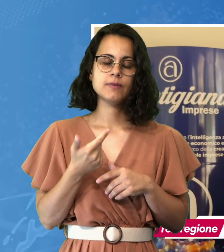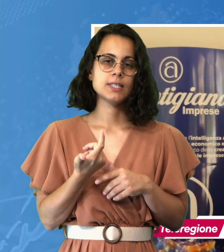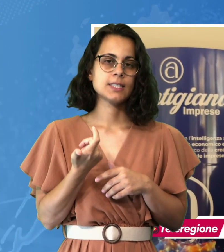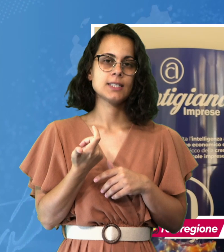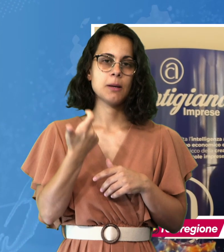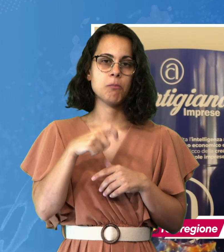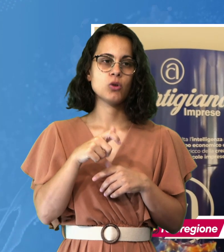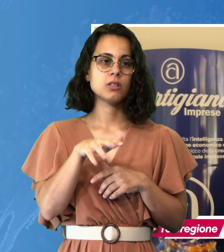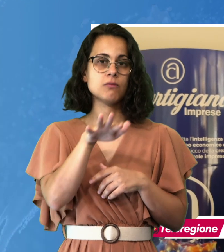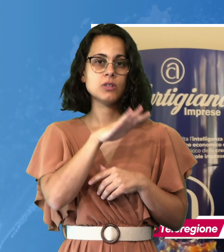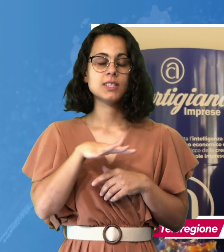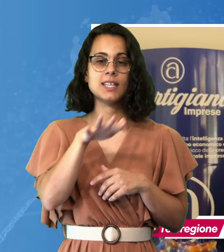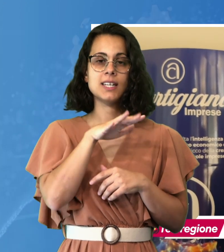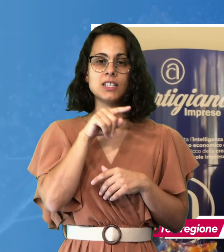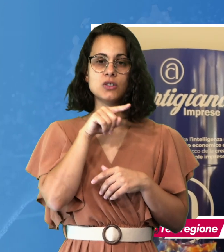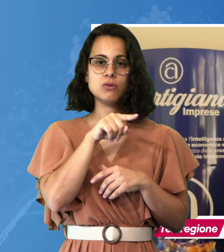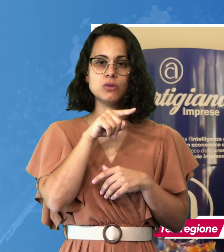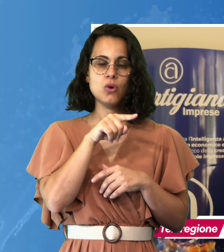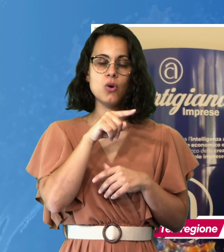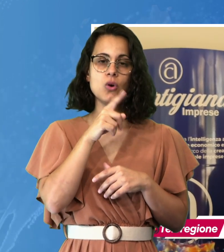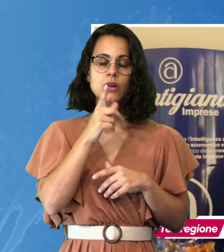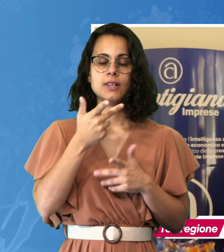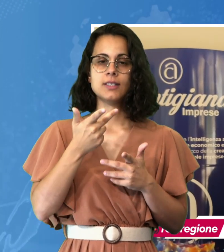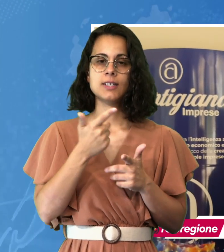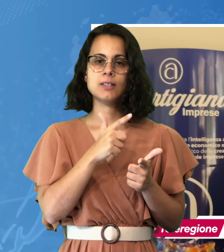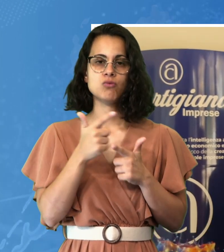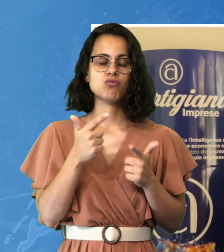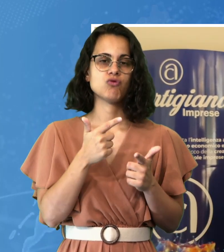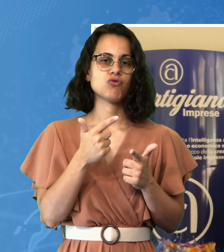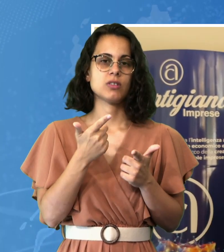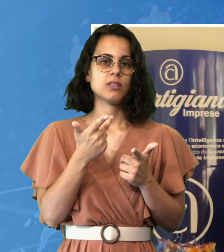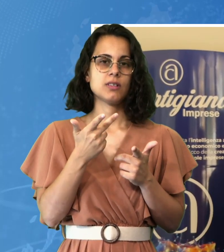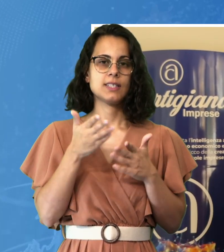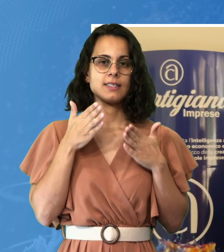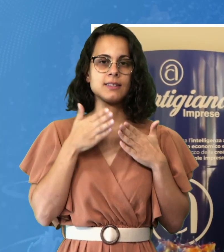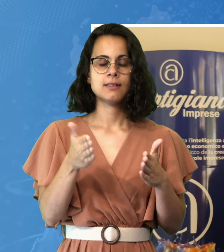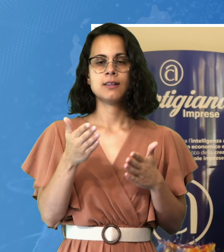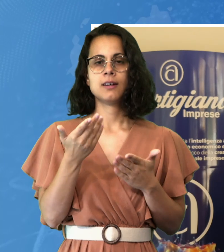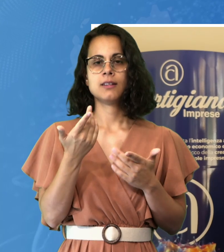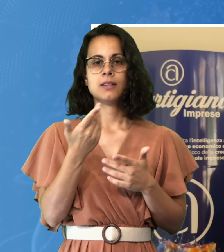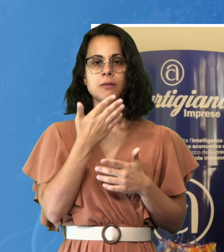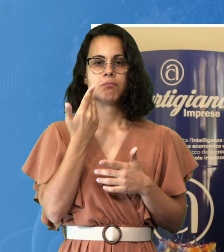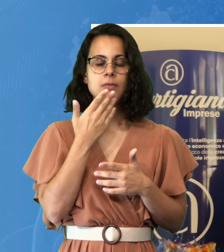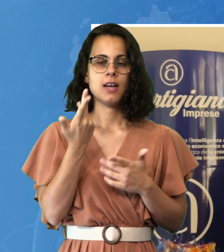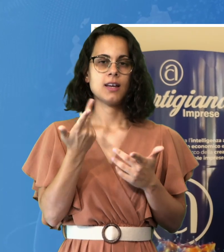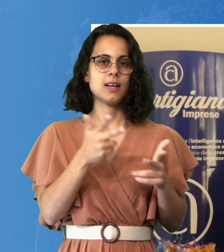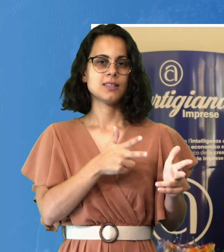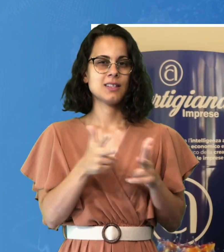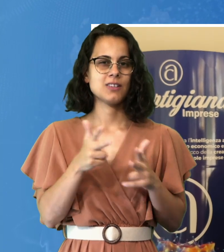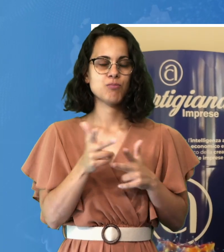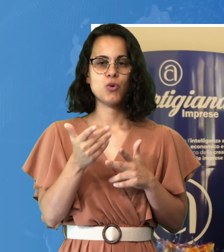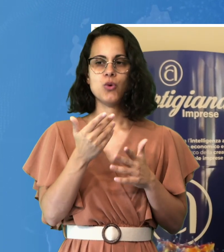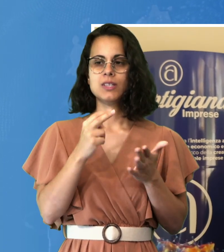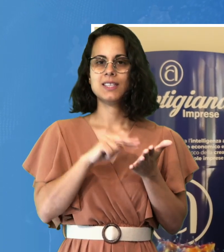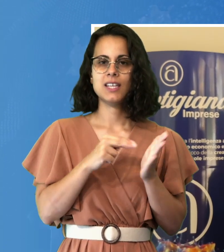territori, ma soprattutto vengono meno quelle che sono le infrastrutture di aree tecnologiche